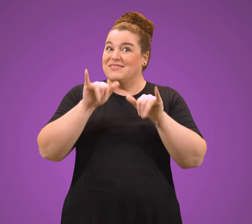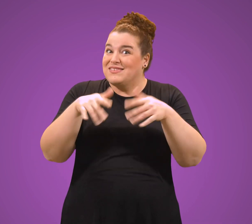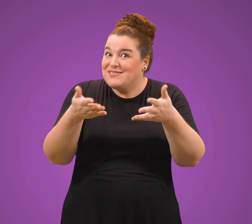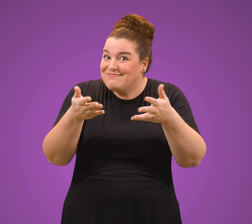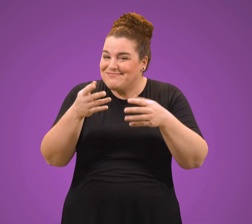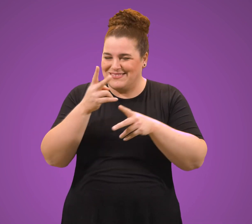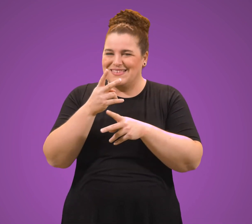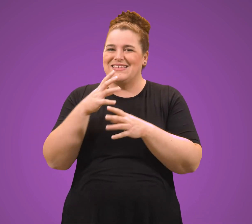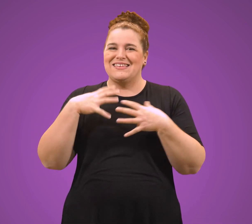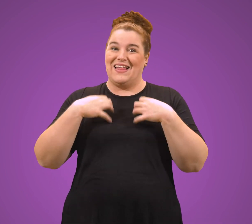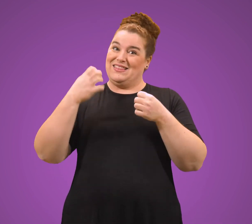C'est ça la santé mentale.